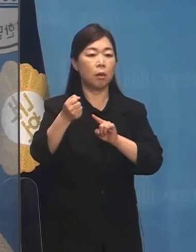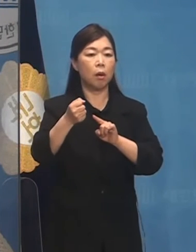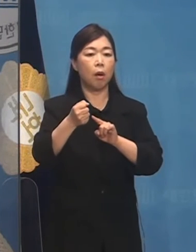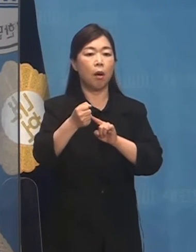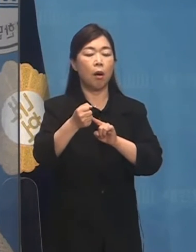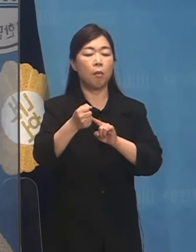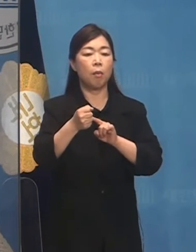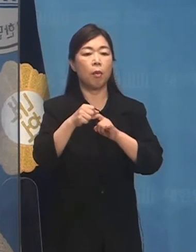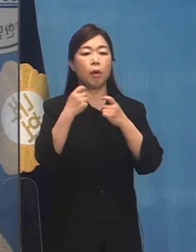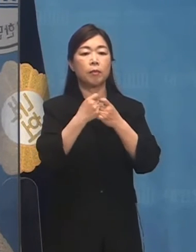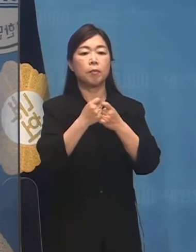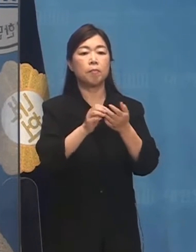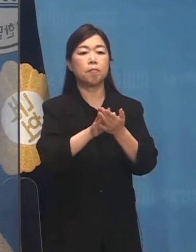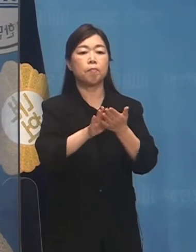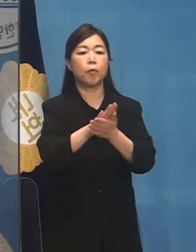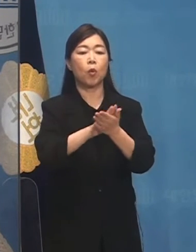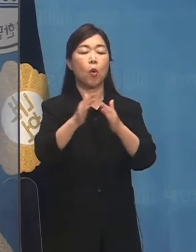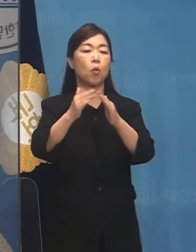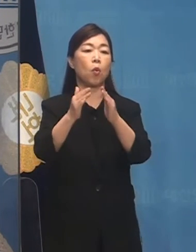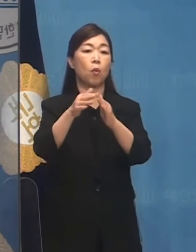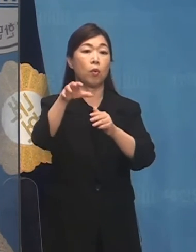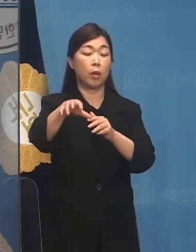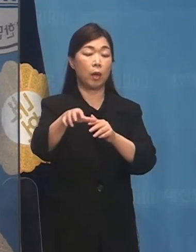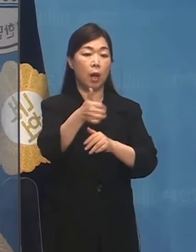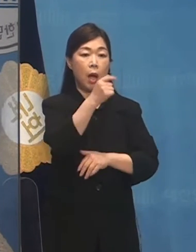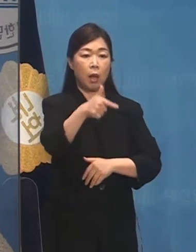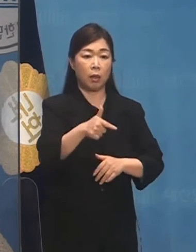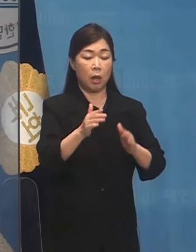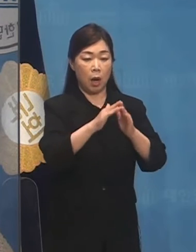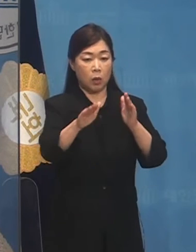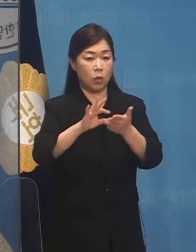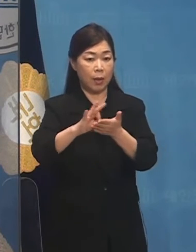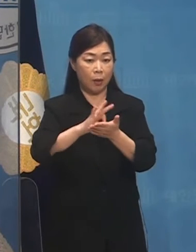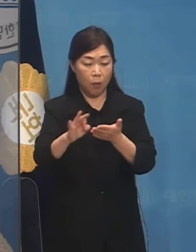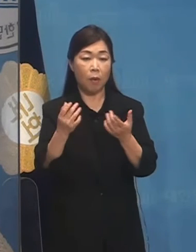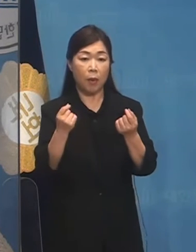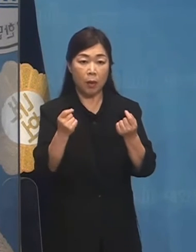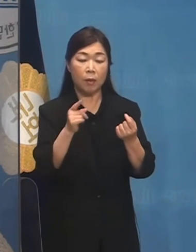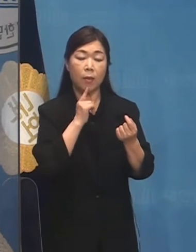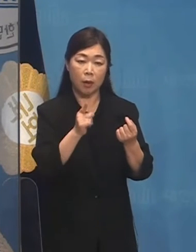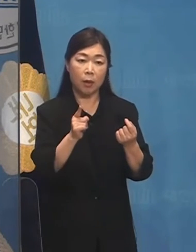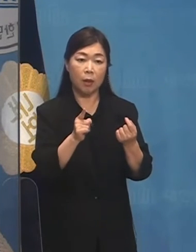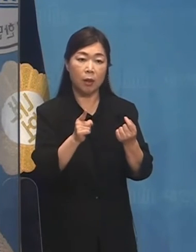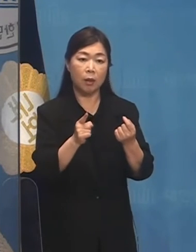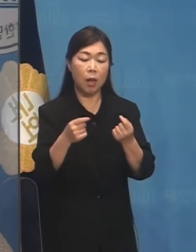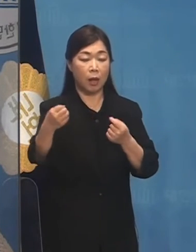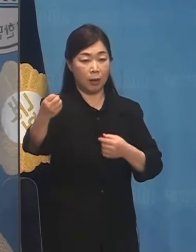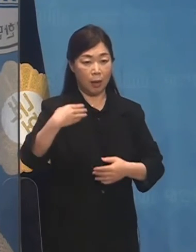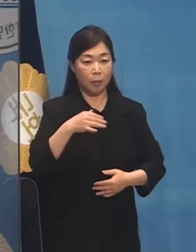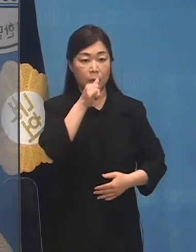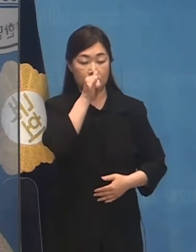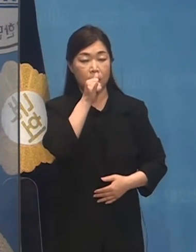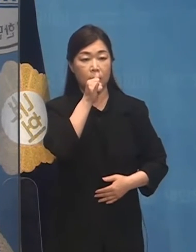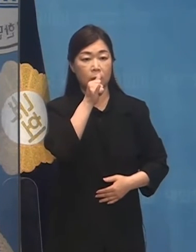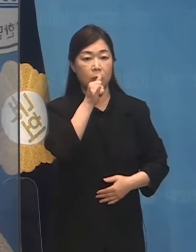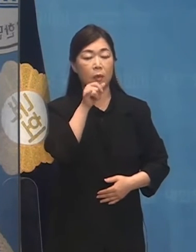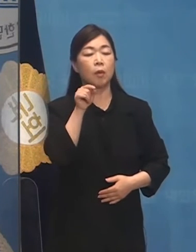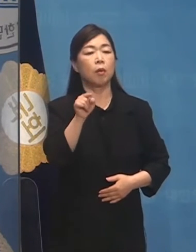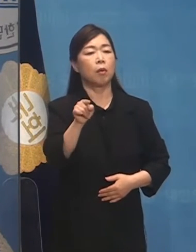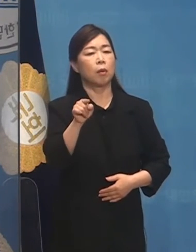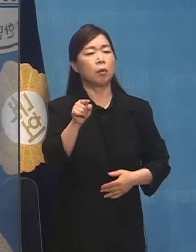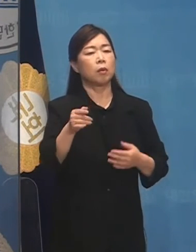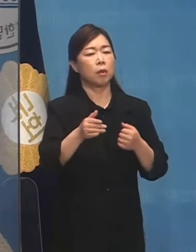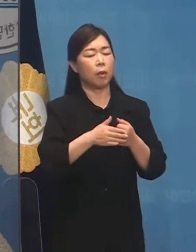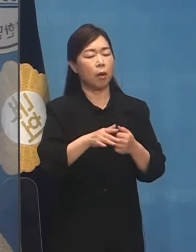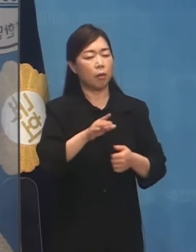별장을 한덕수 가족이 사용을 했다. 이렇게 지금 답변이 왔습니다. 그런 부분이 있기